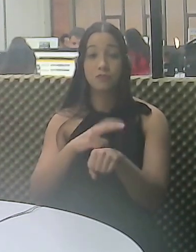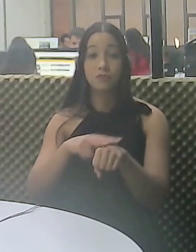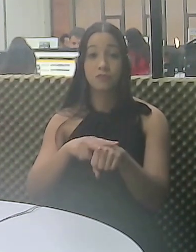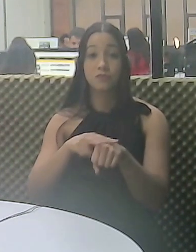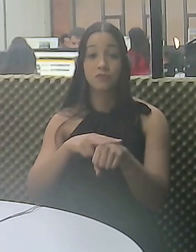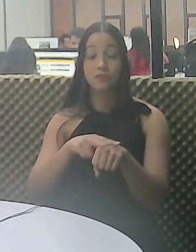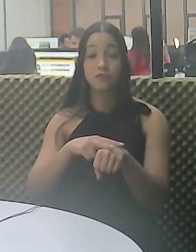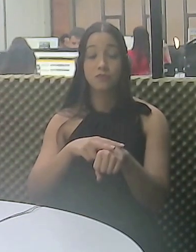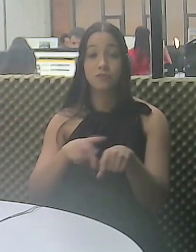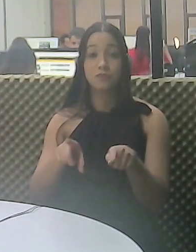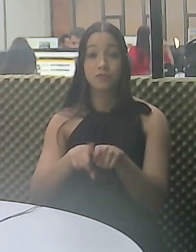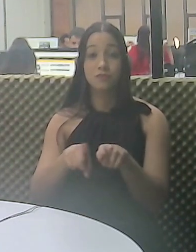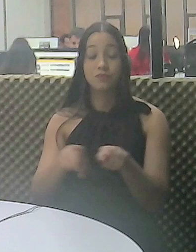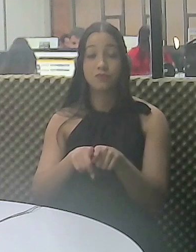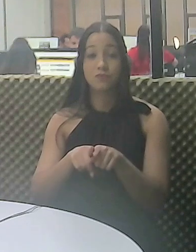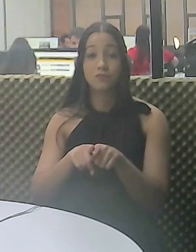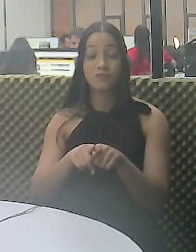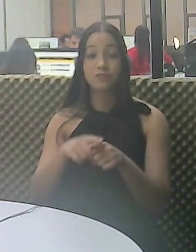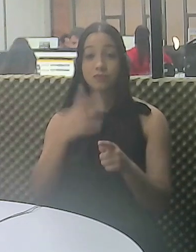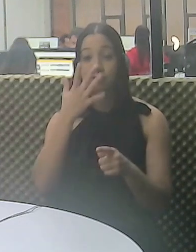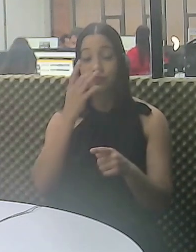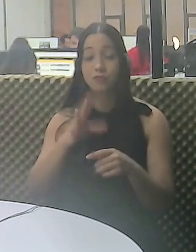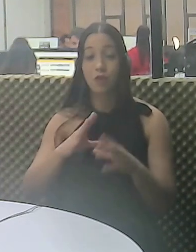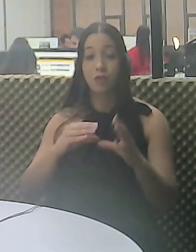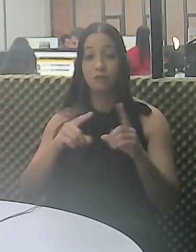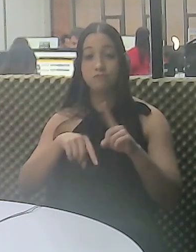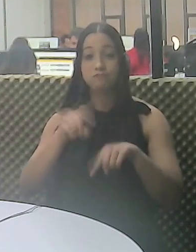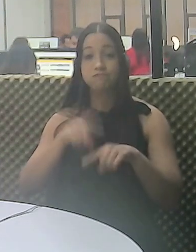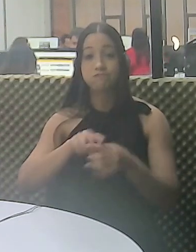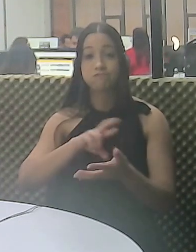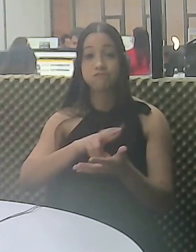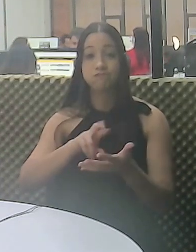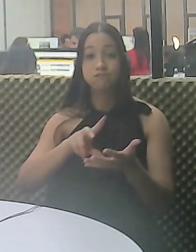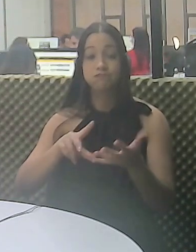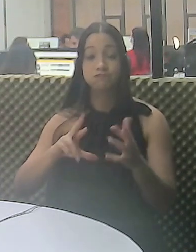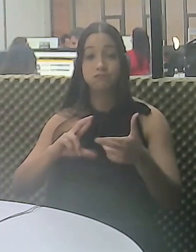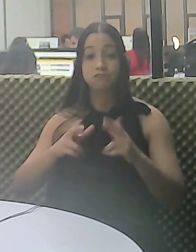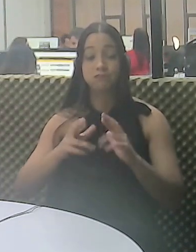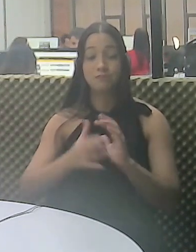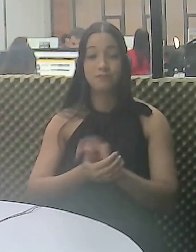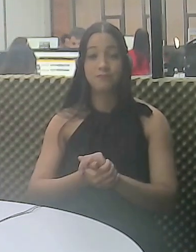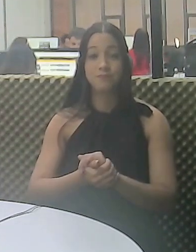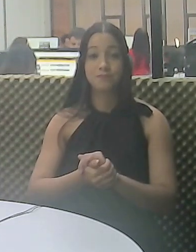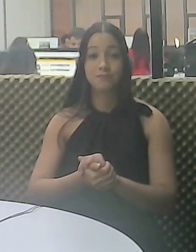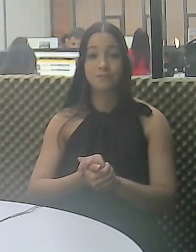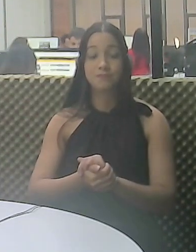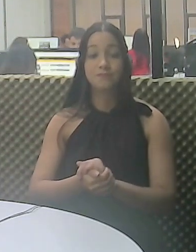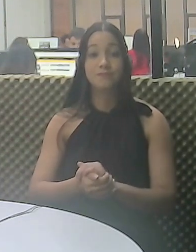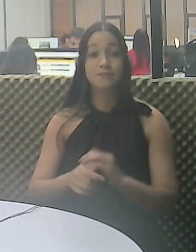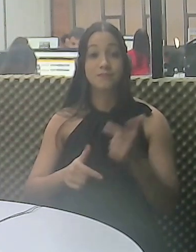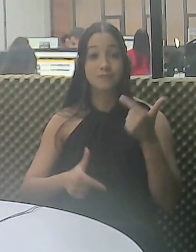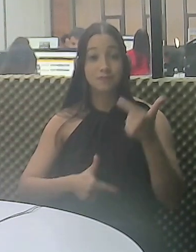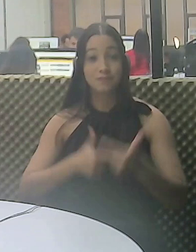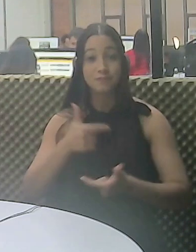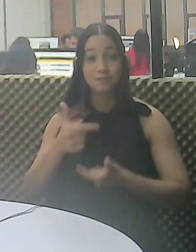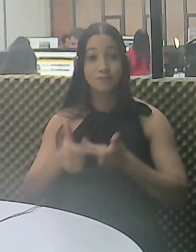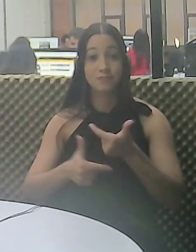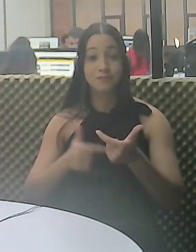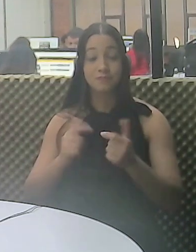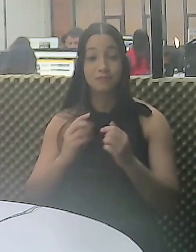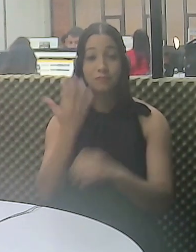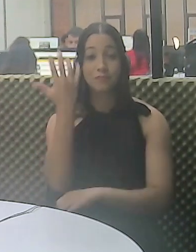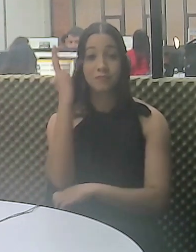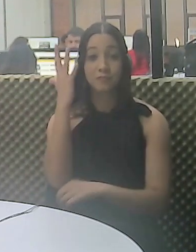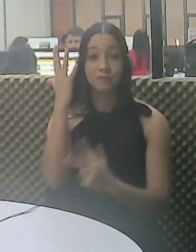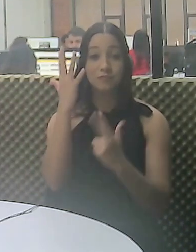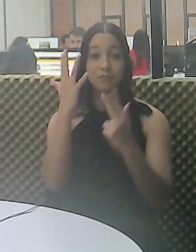e volumosos, catatreco, coleta seletiva, entre outros. Para a região, será incorporado o serviço de poda de